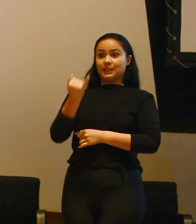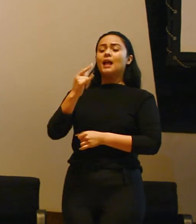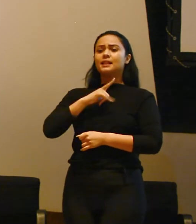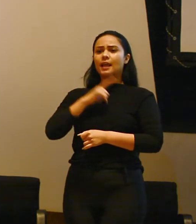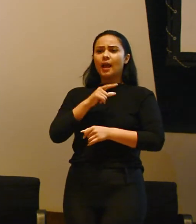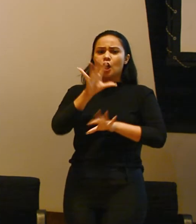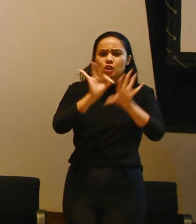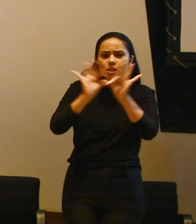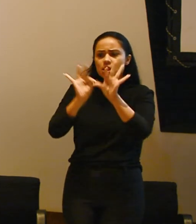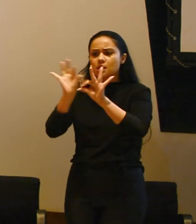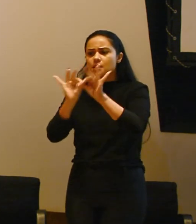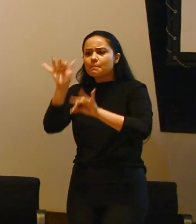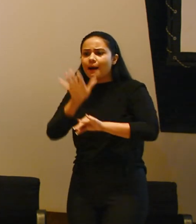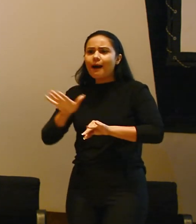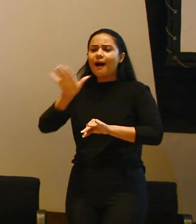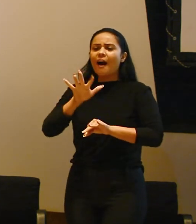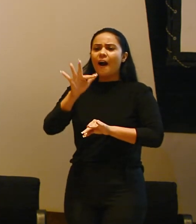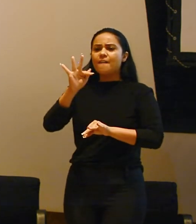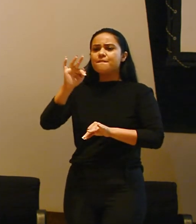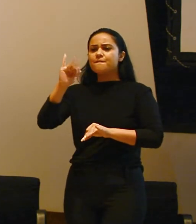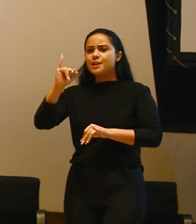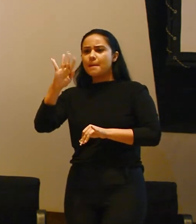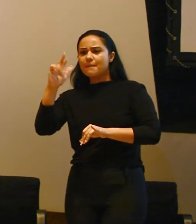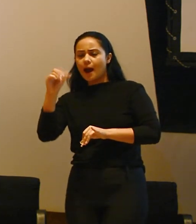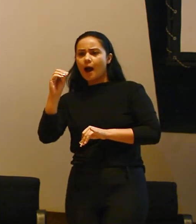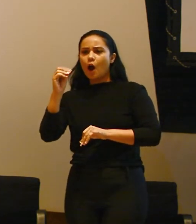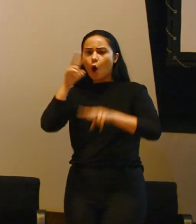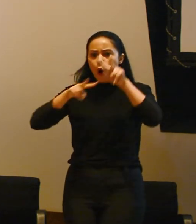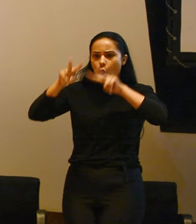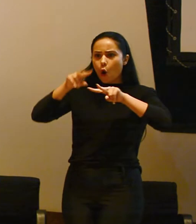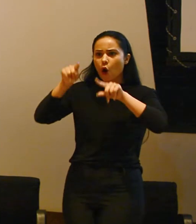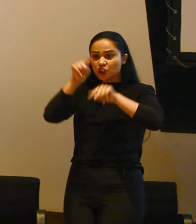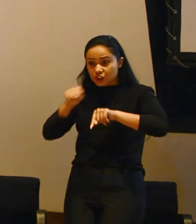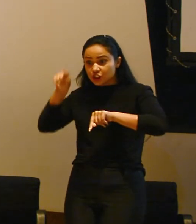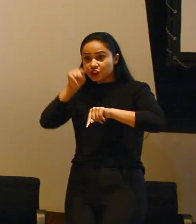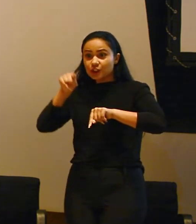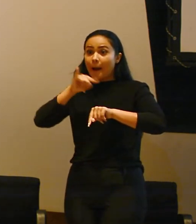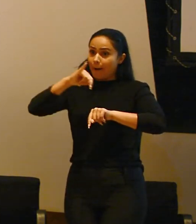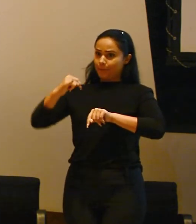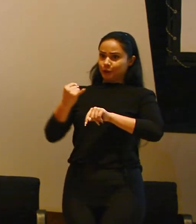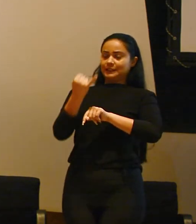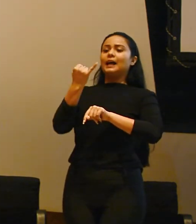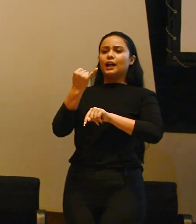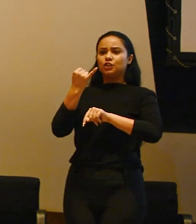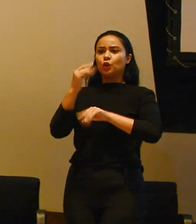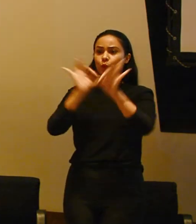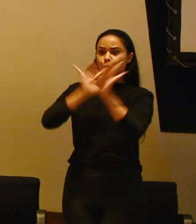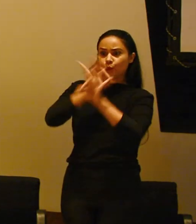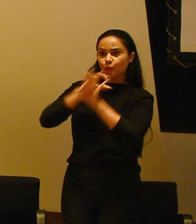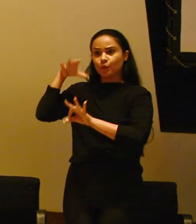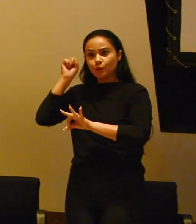uma seletividade espacial com fibra ótica inserida na janela redonda, é uma oportunidade de se reabilitar a audição